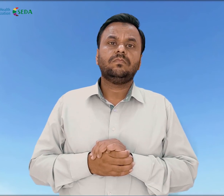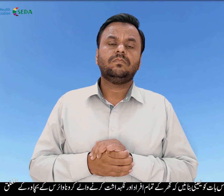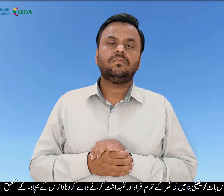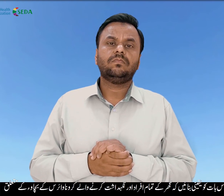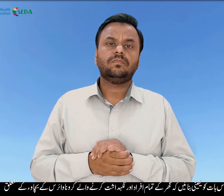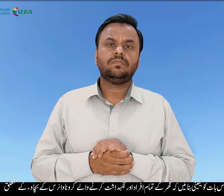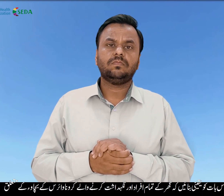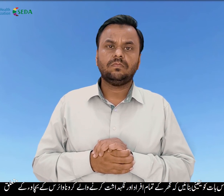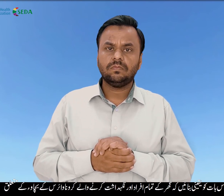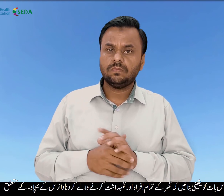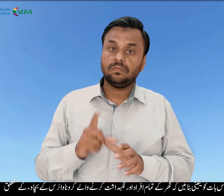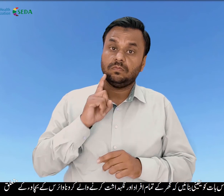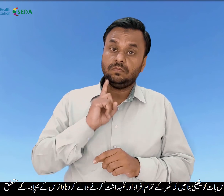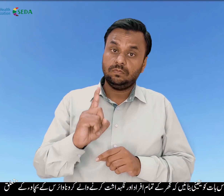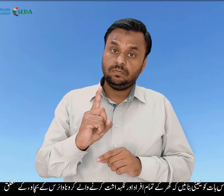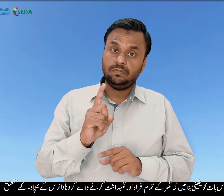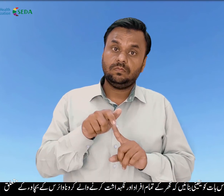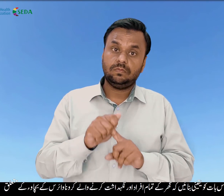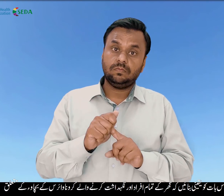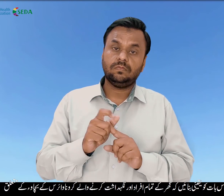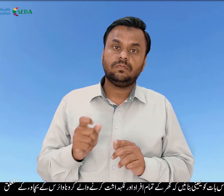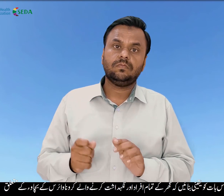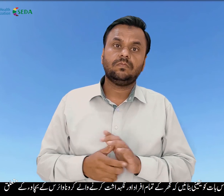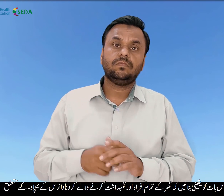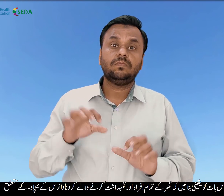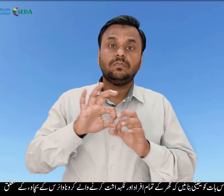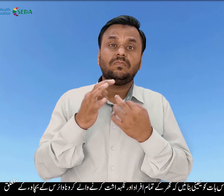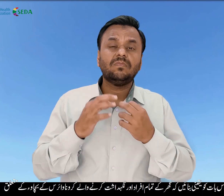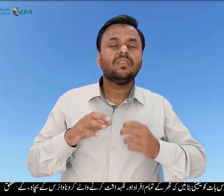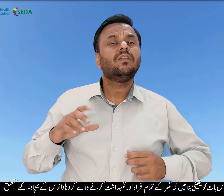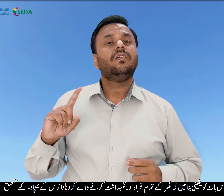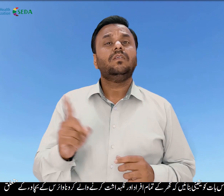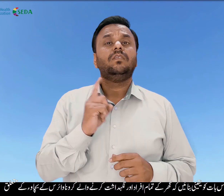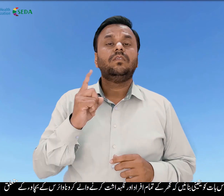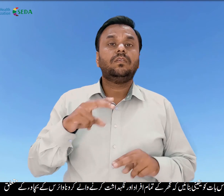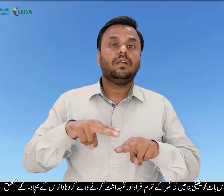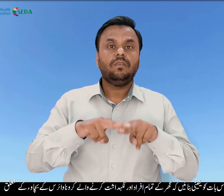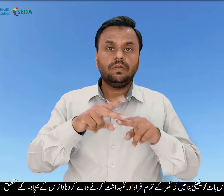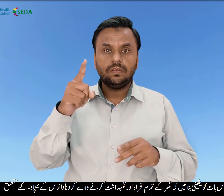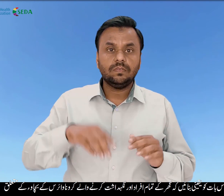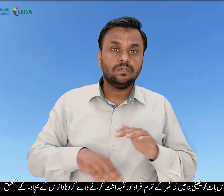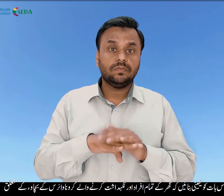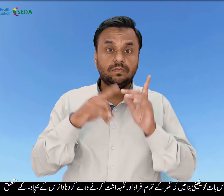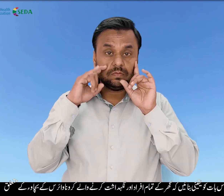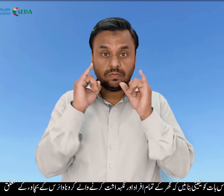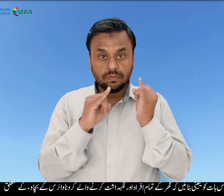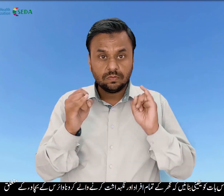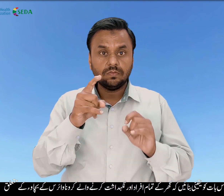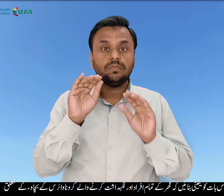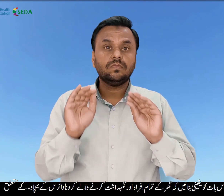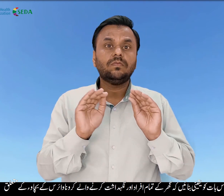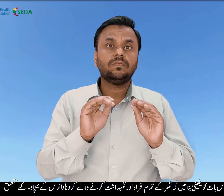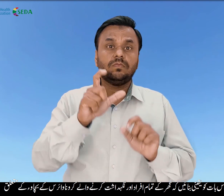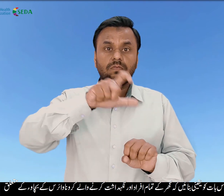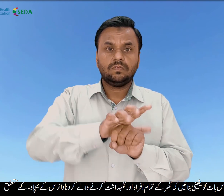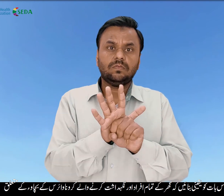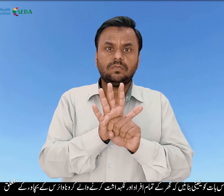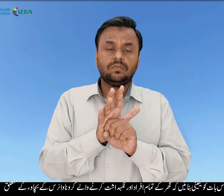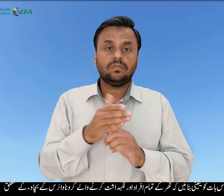اس بات کو یقینی بنائیں کہ گھر کے تمام افراد اور نگہداشت کرنے والے کرونا وائرس کے بچاؤ کے